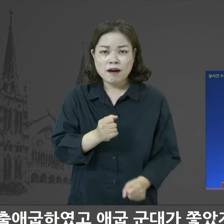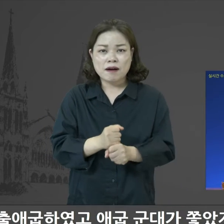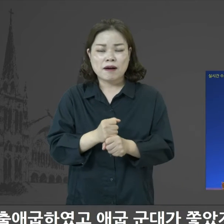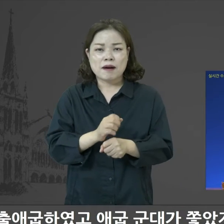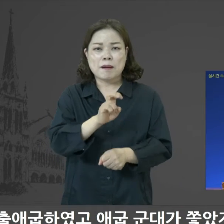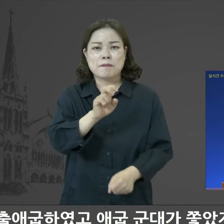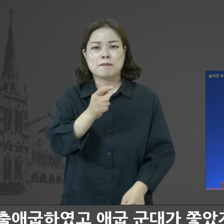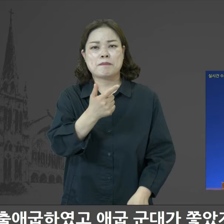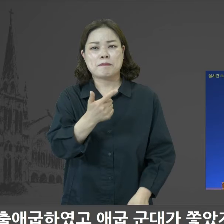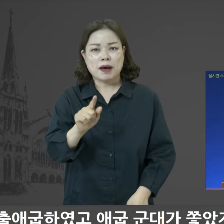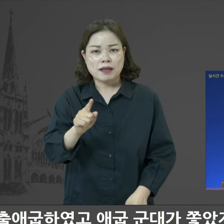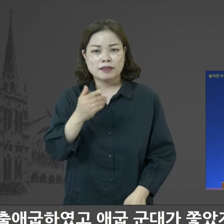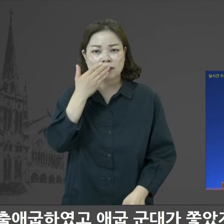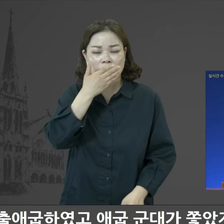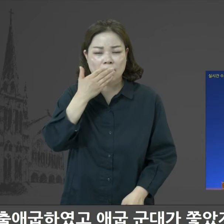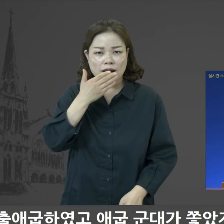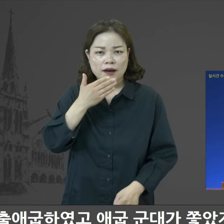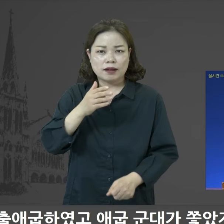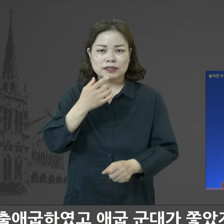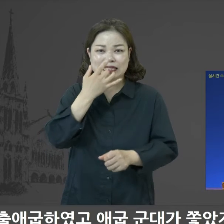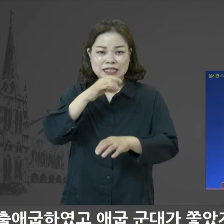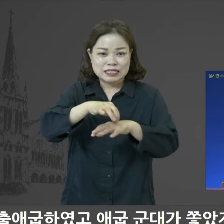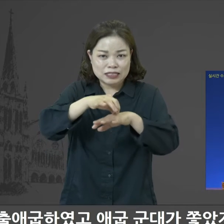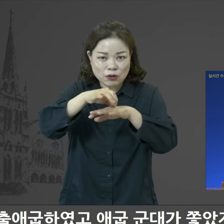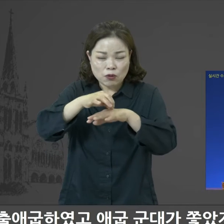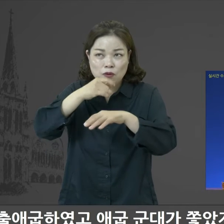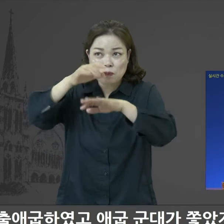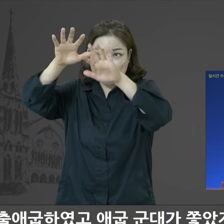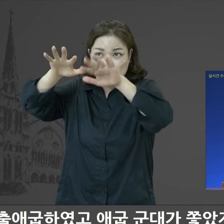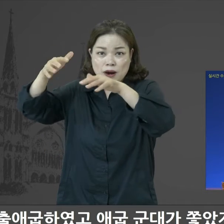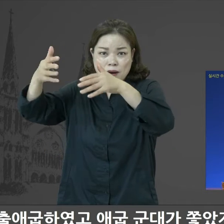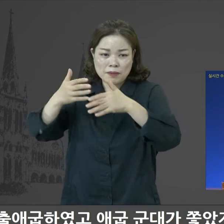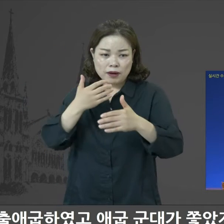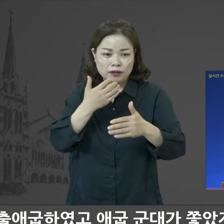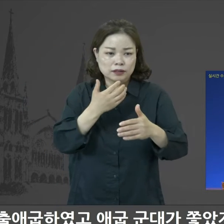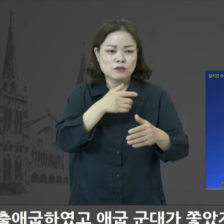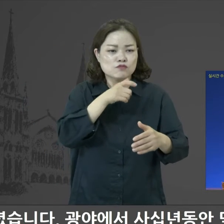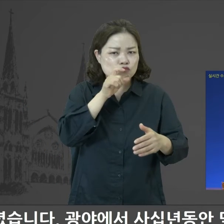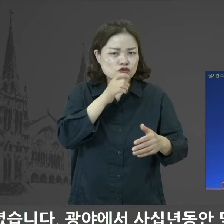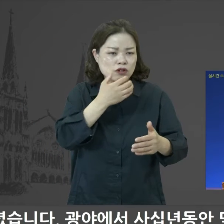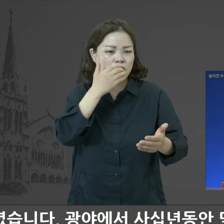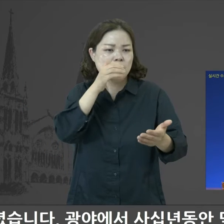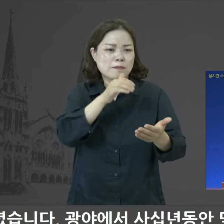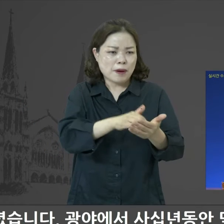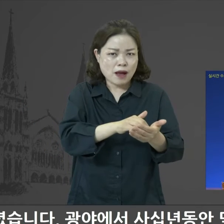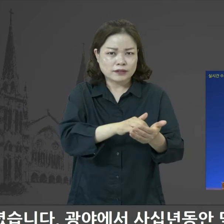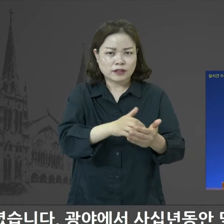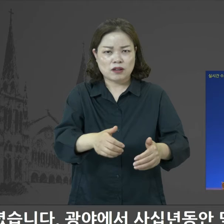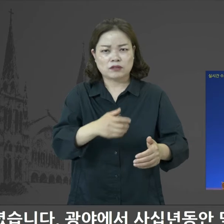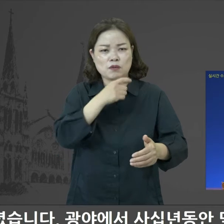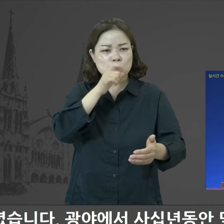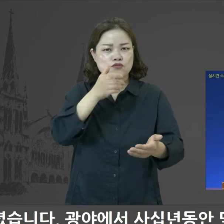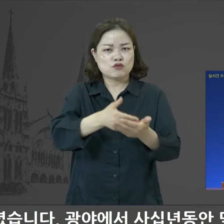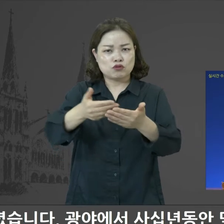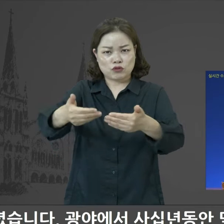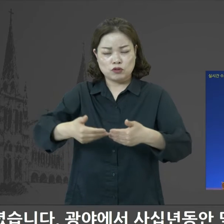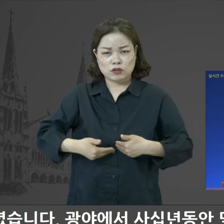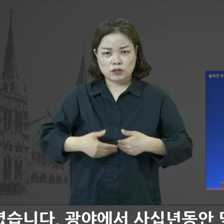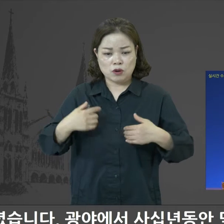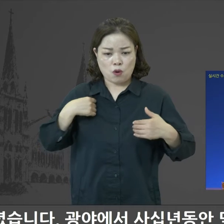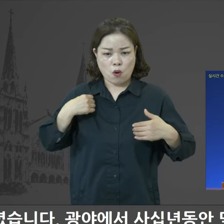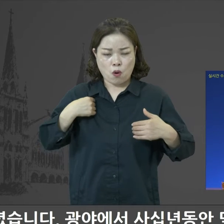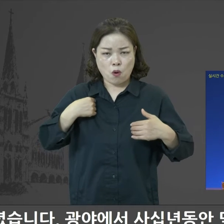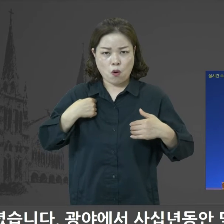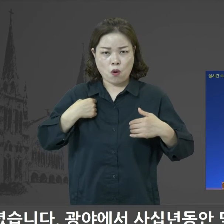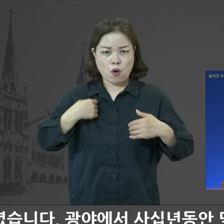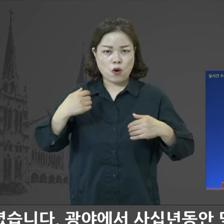메추라기로, 마실 물이 없을 땐 반석에서 물을 내시고, 입고 있는 옷과 신발은